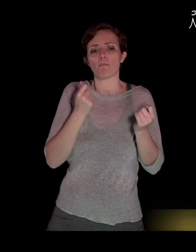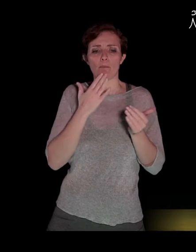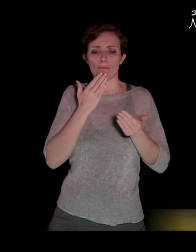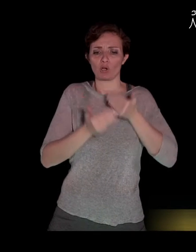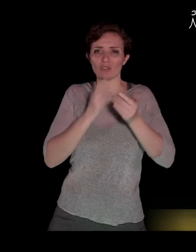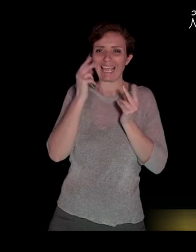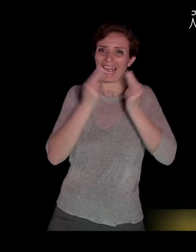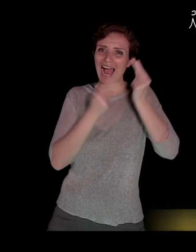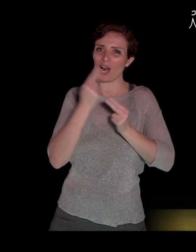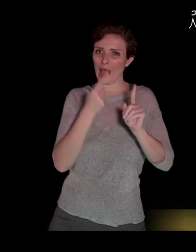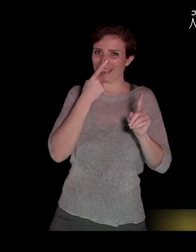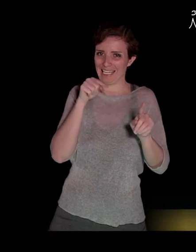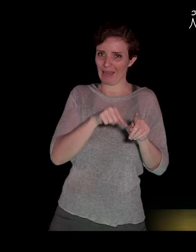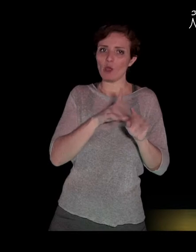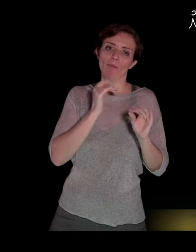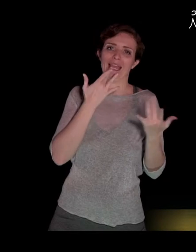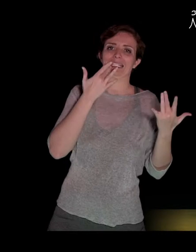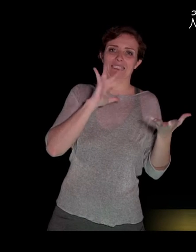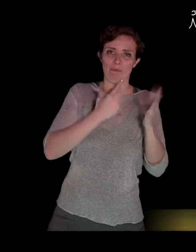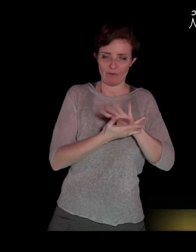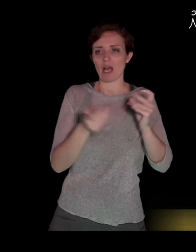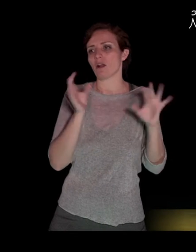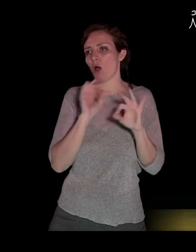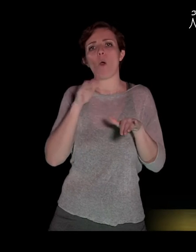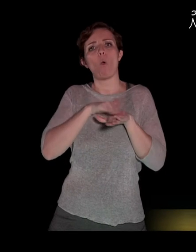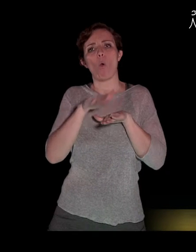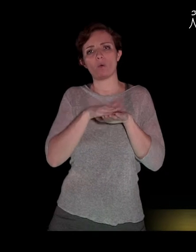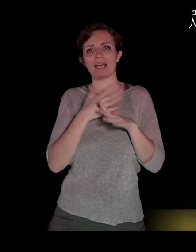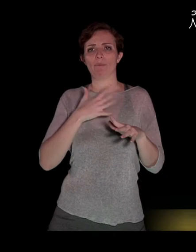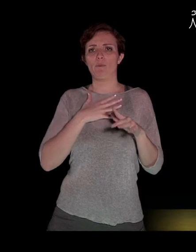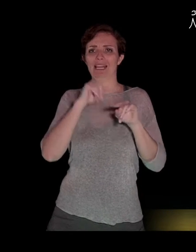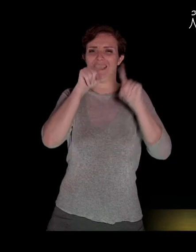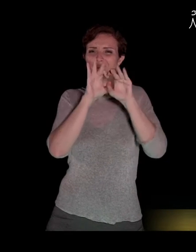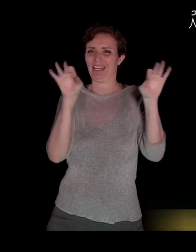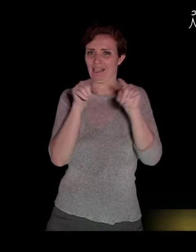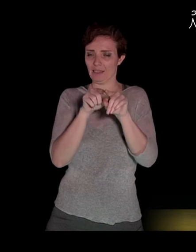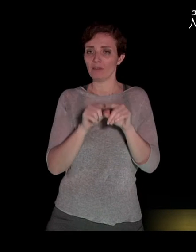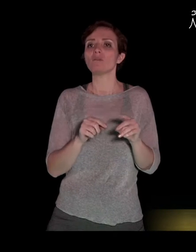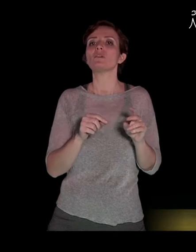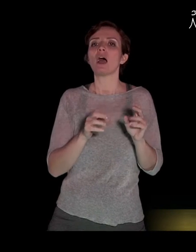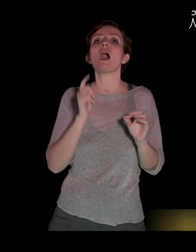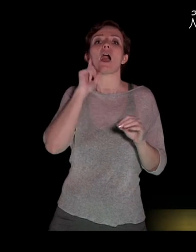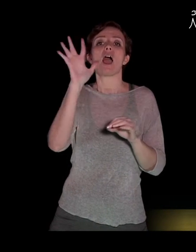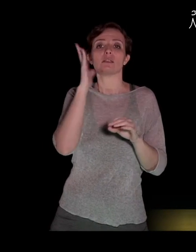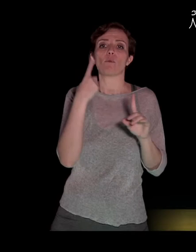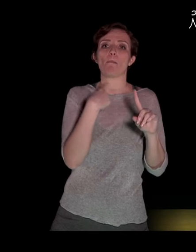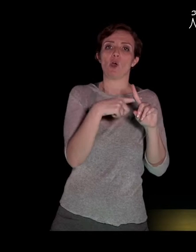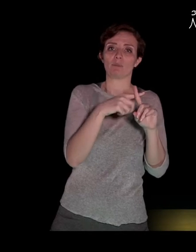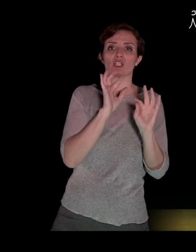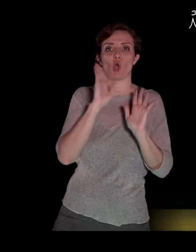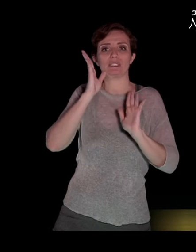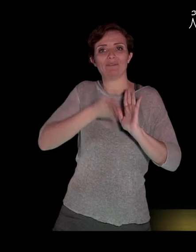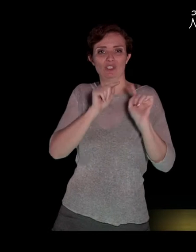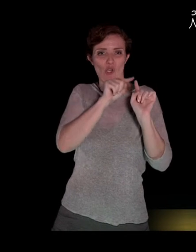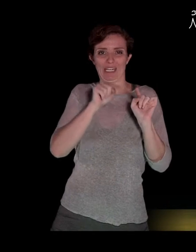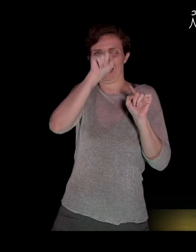semplificare o utilizzare la proprietà in varianti va è che per esempio nella moltiplicazione divisione i radicali è necessario effettuarla solo nel